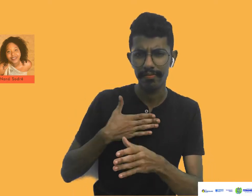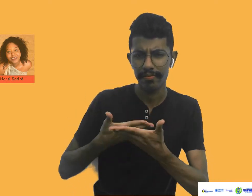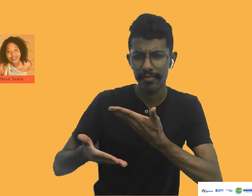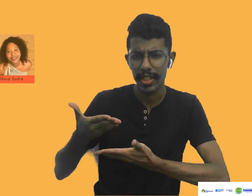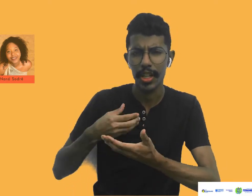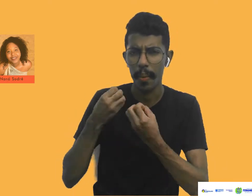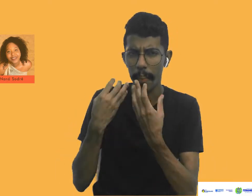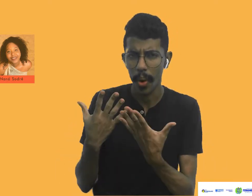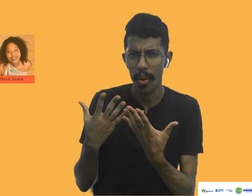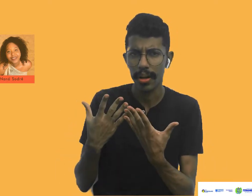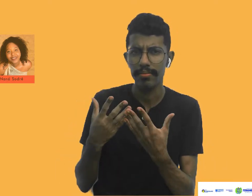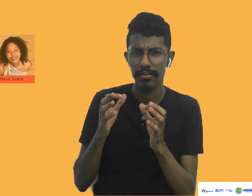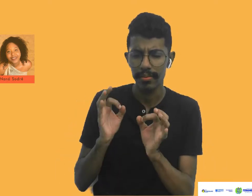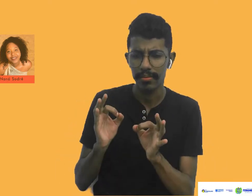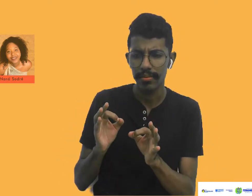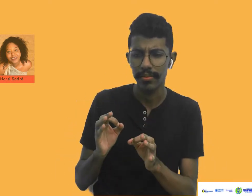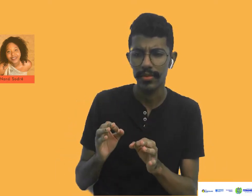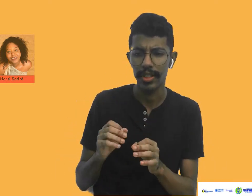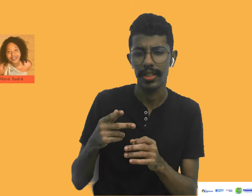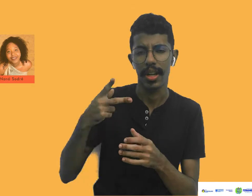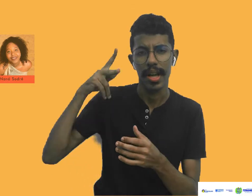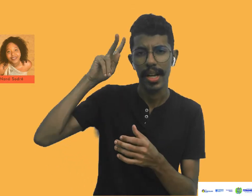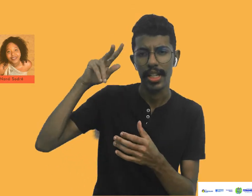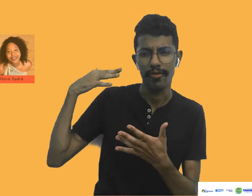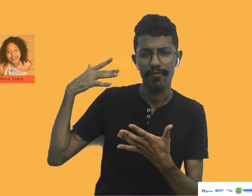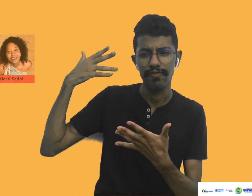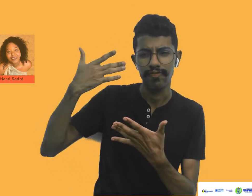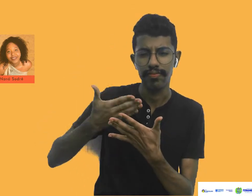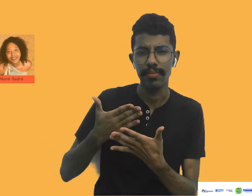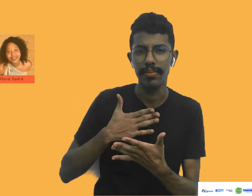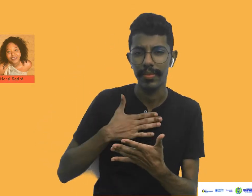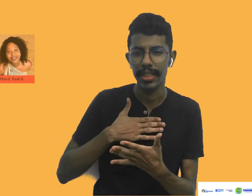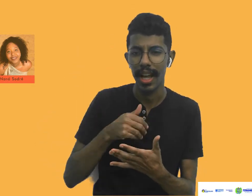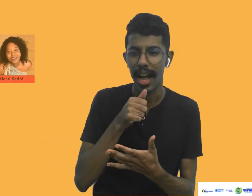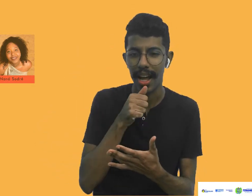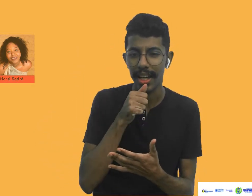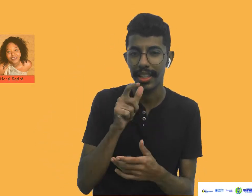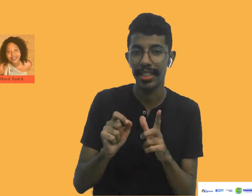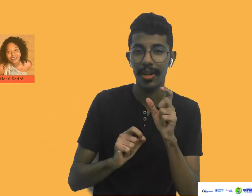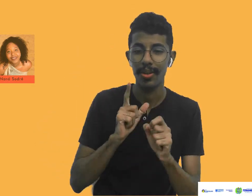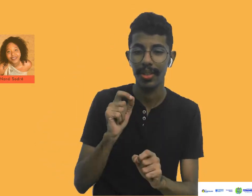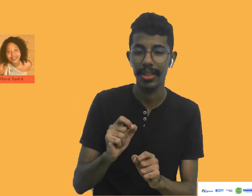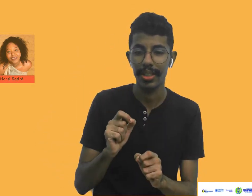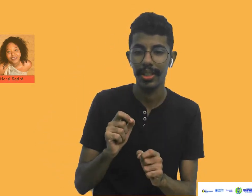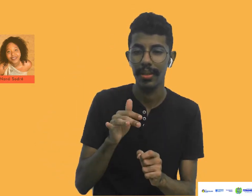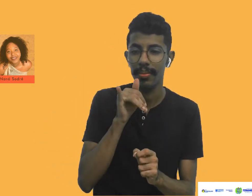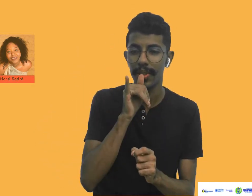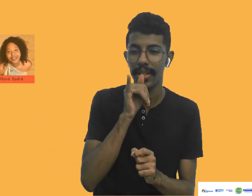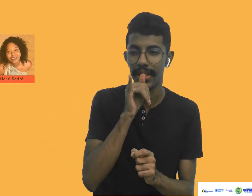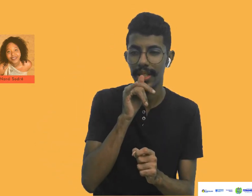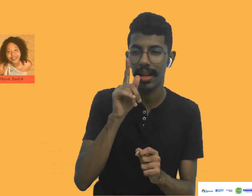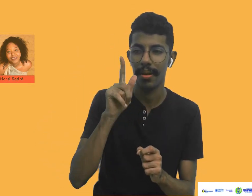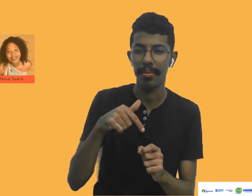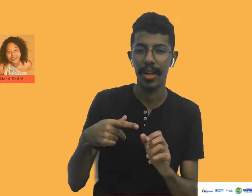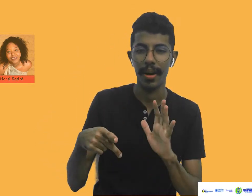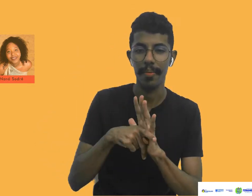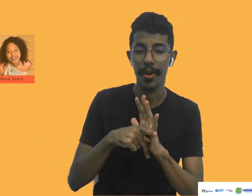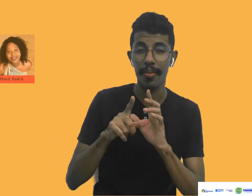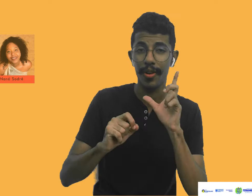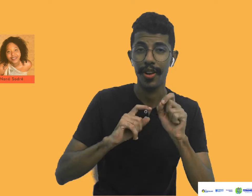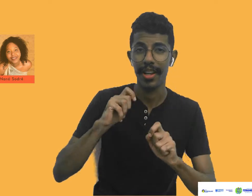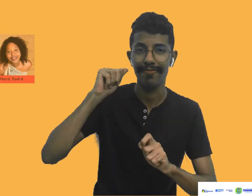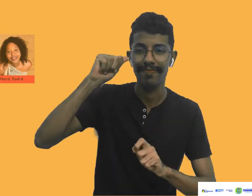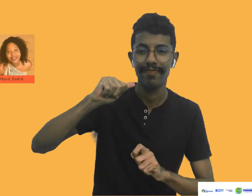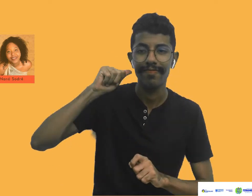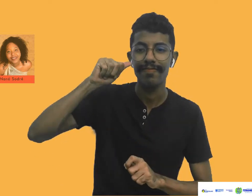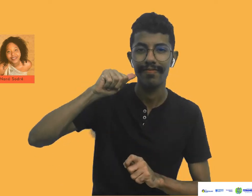A minha história realmente ainda perdurava, ainda sobre na questão